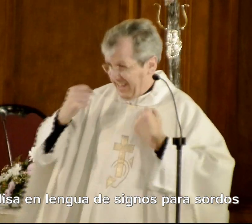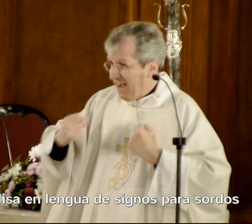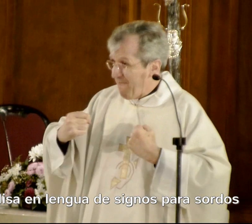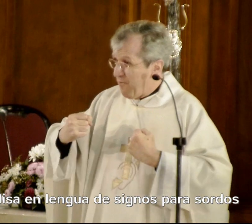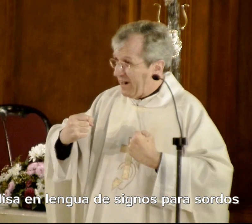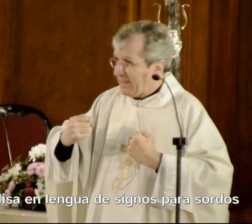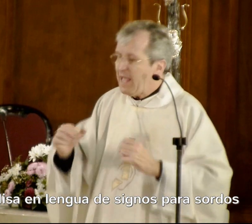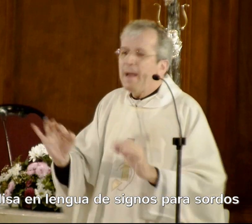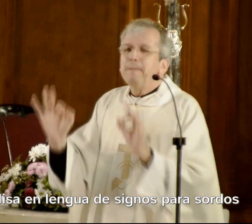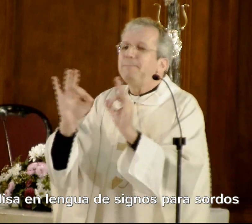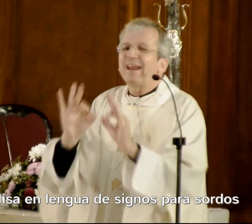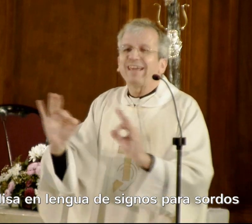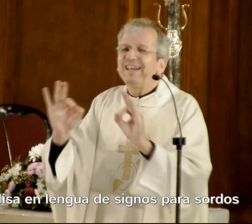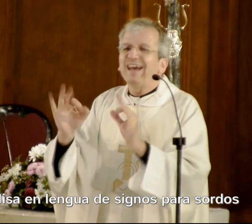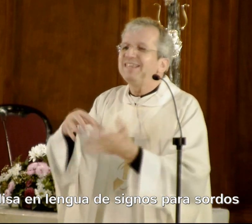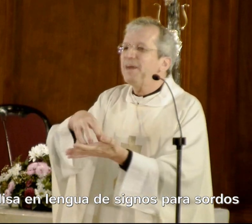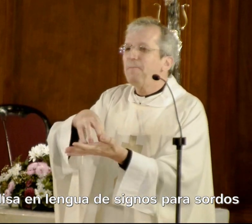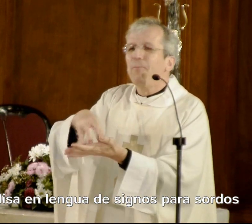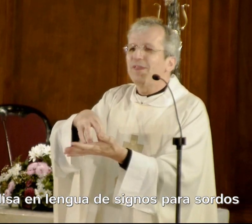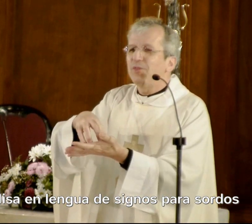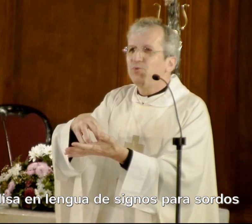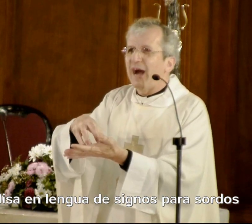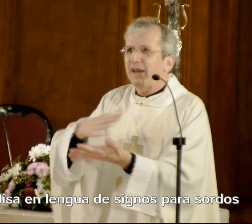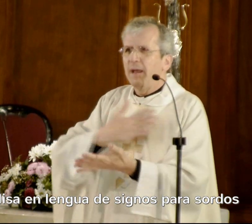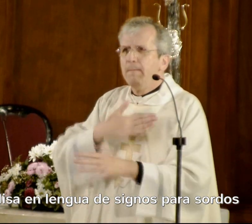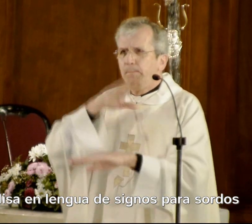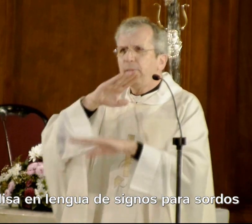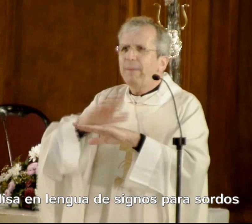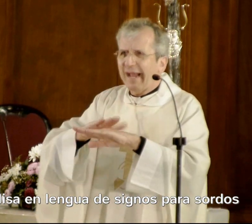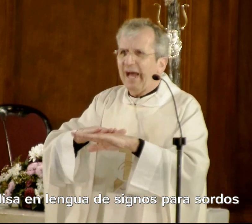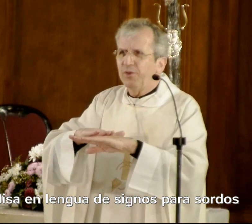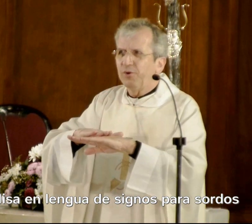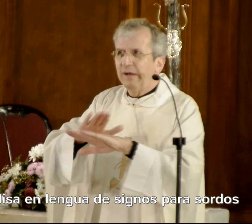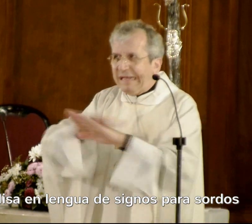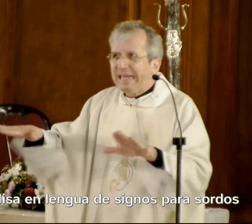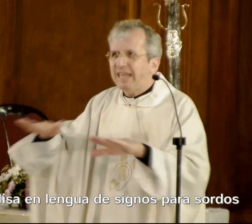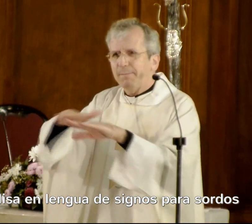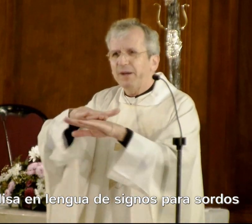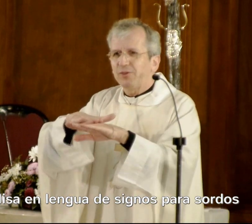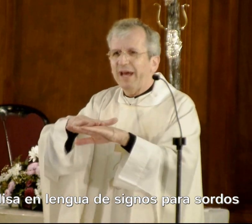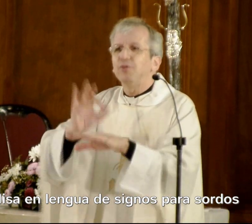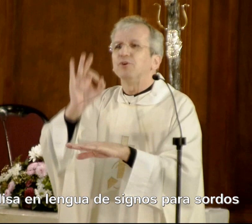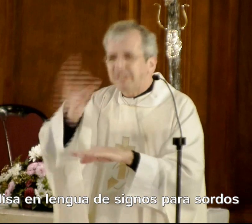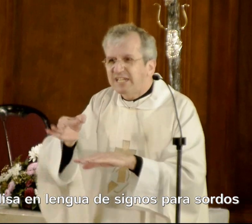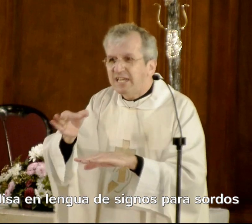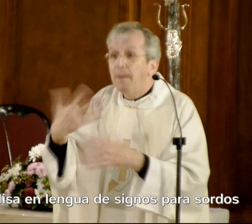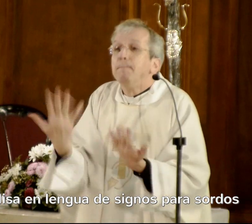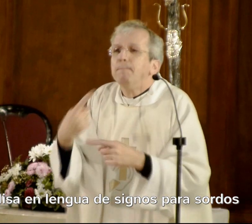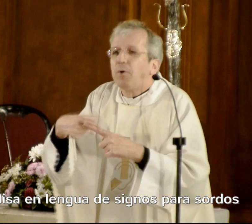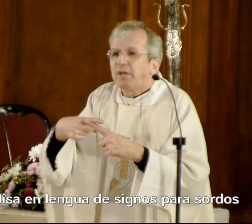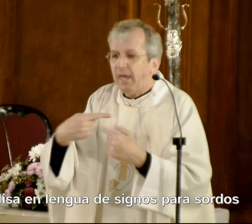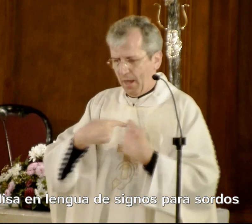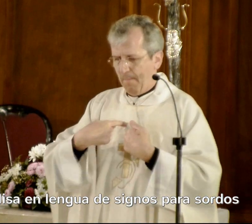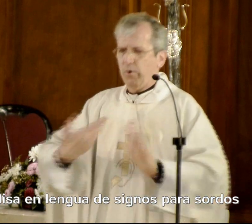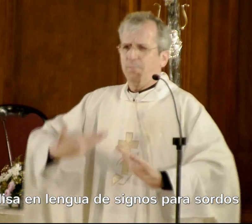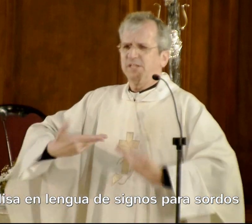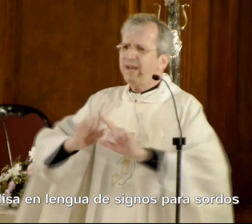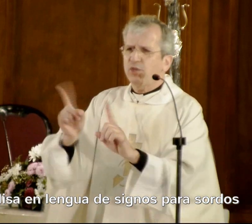tan fuerte para que nadie pueda dudar, mi pecado queda perdonado, sí, ¿por qué? Por mis méritos,